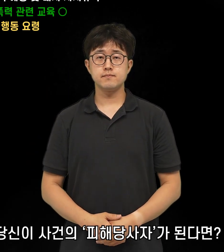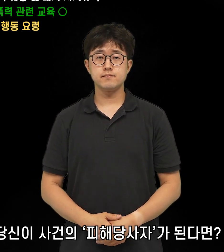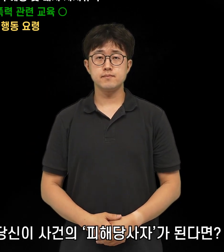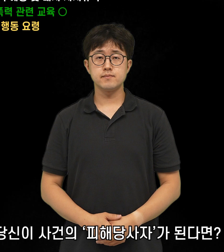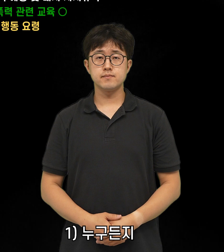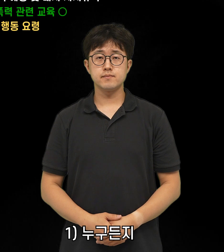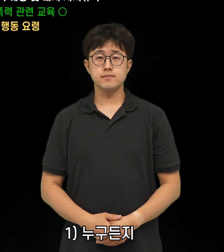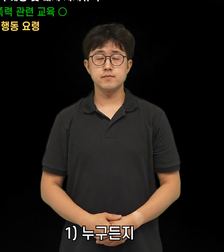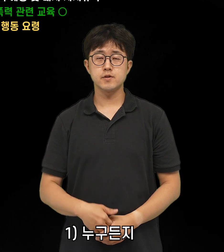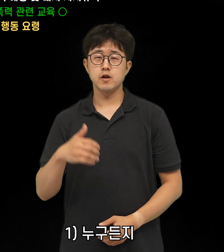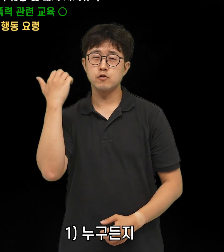하나,